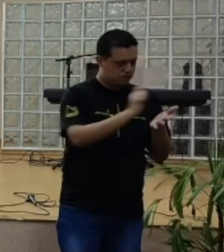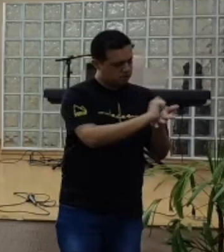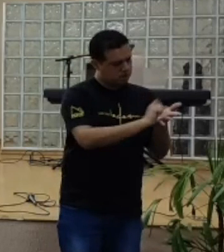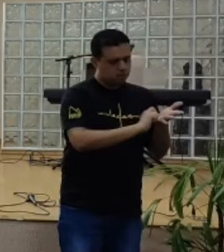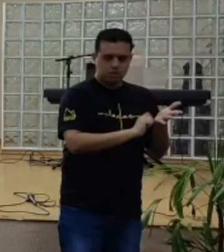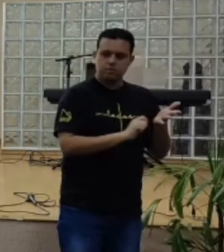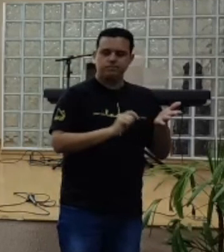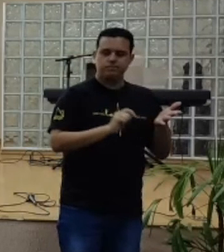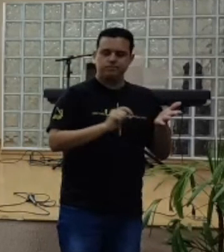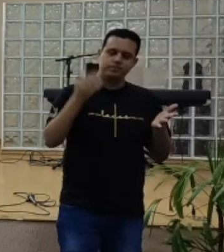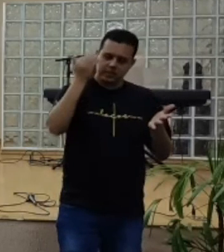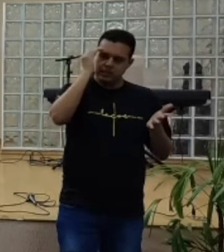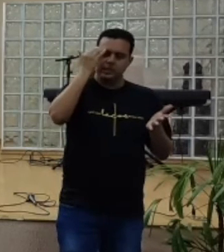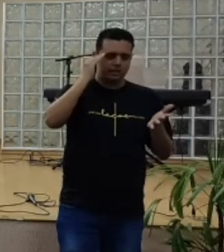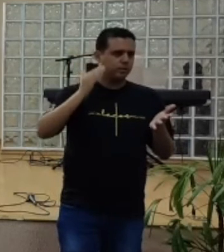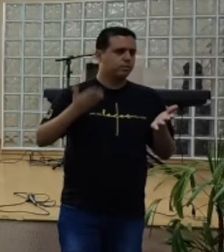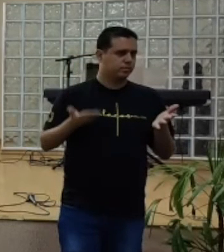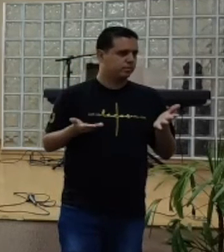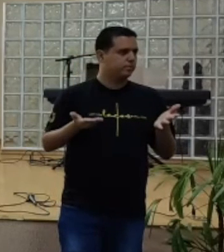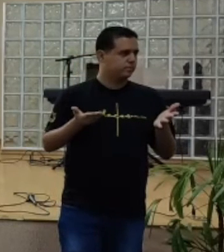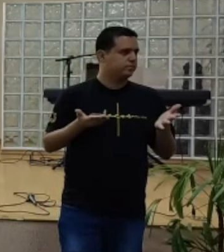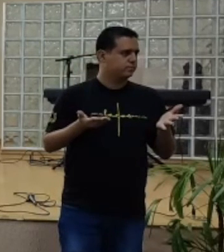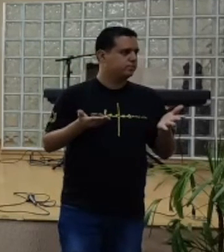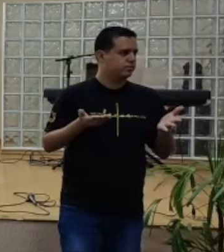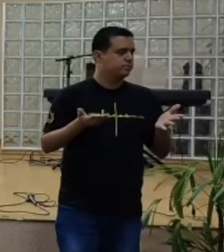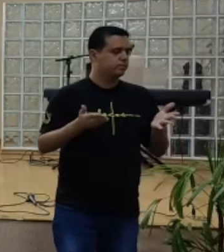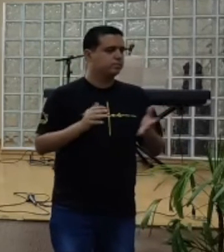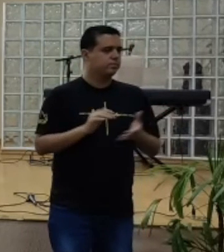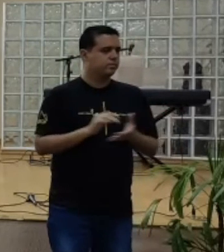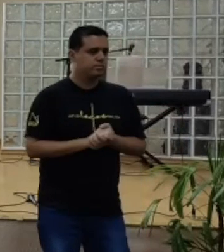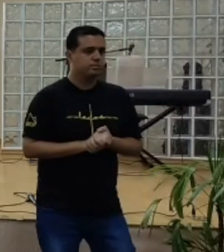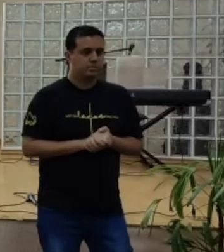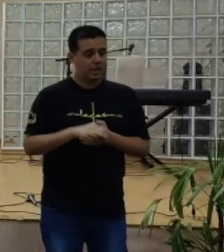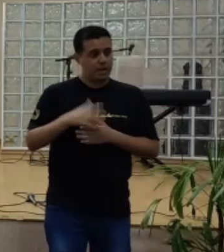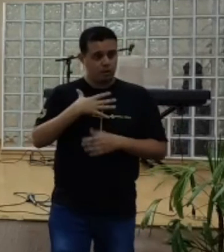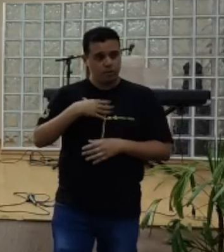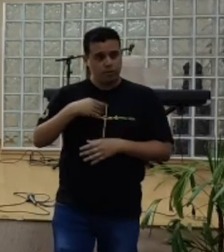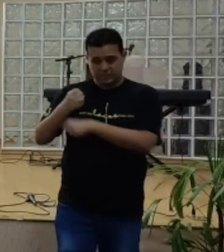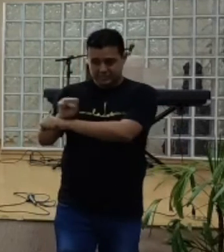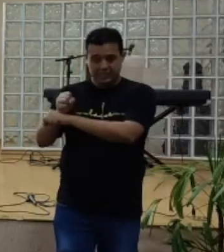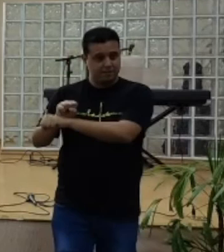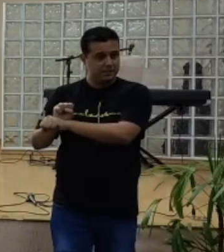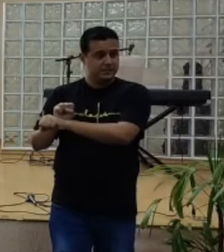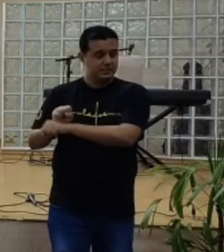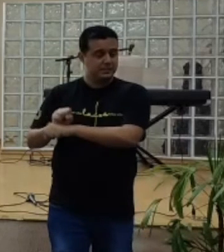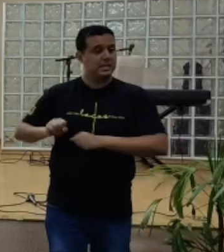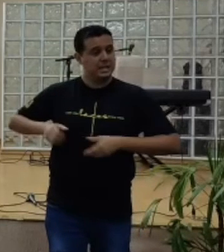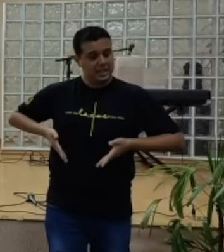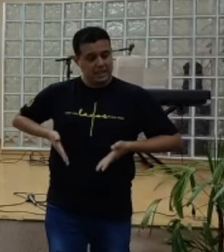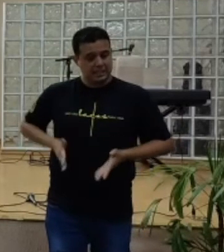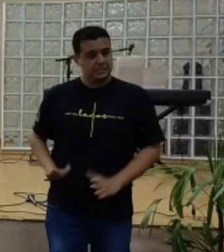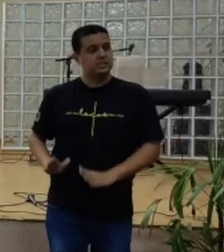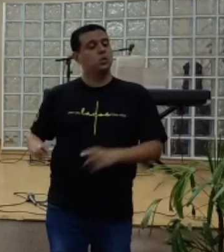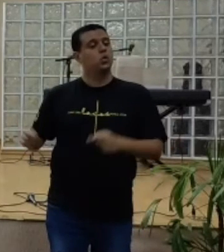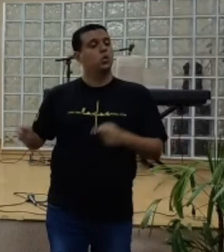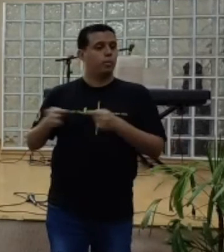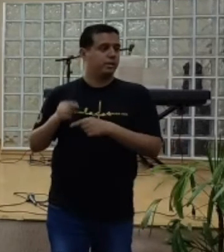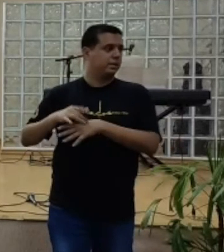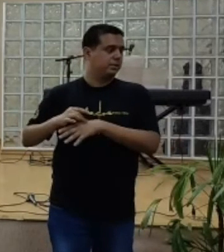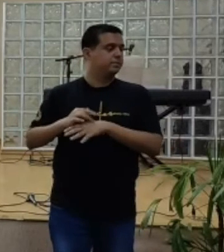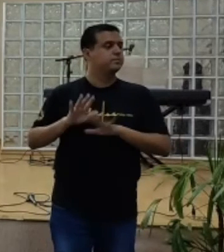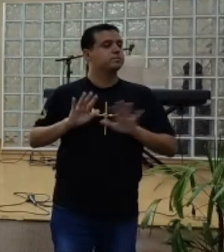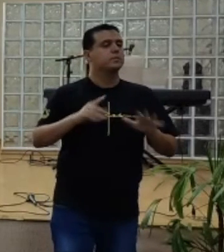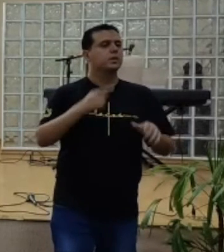filho da escrava foi gerado segundo a carne. E não foi 1 ou 2 semanas